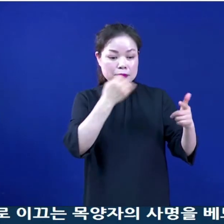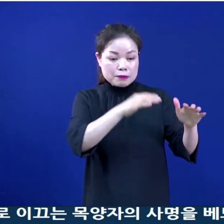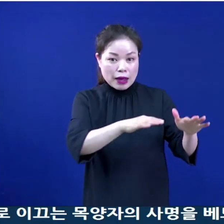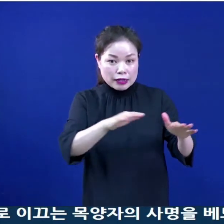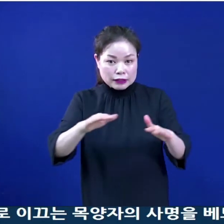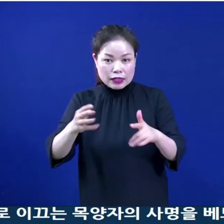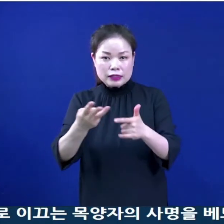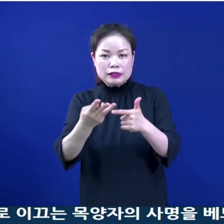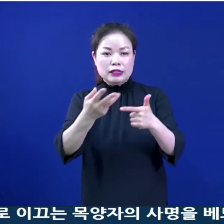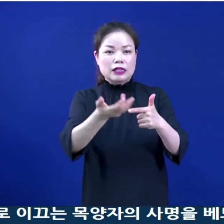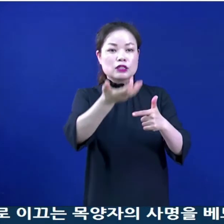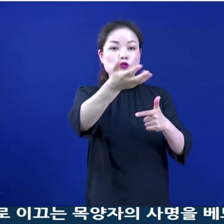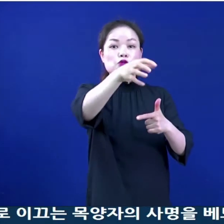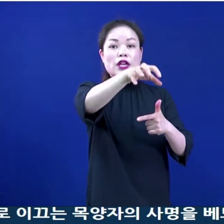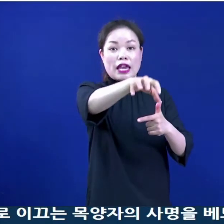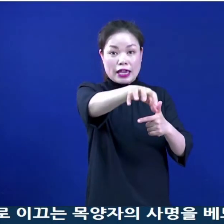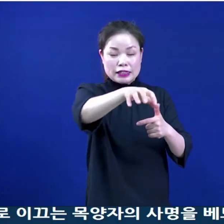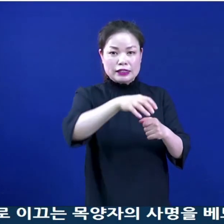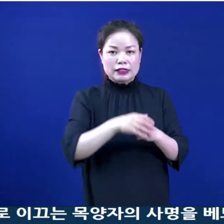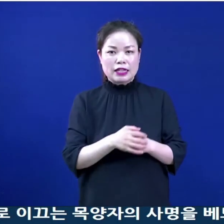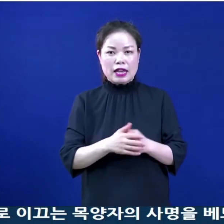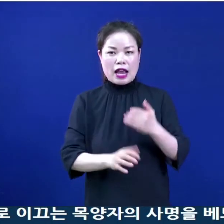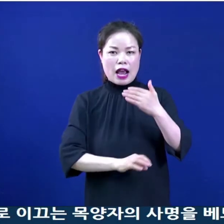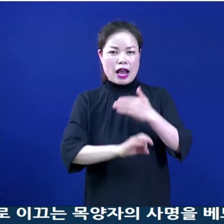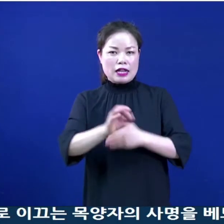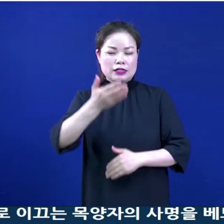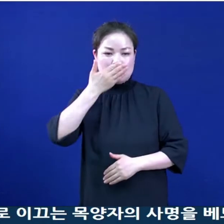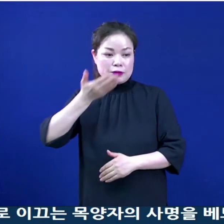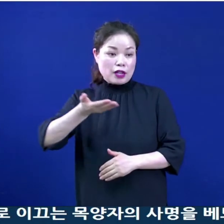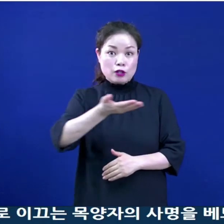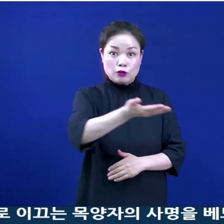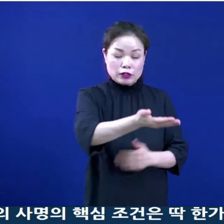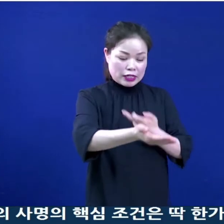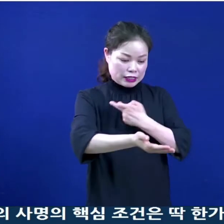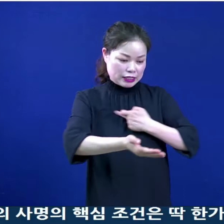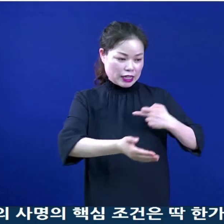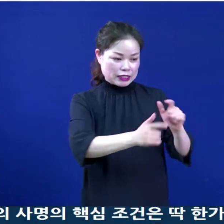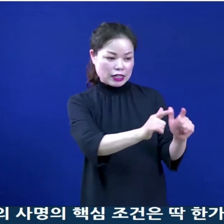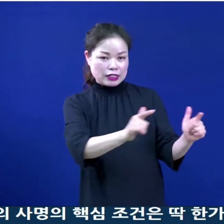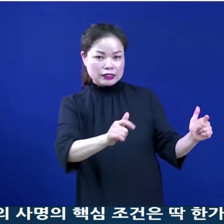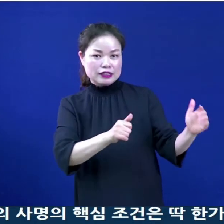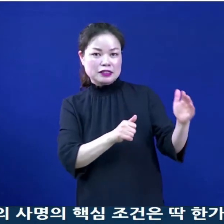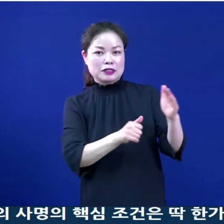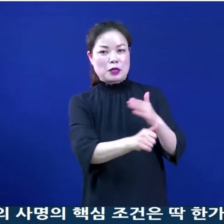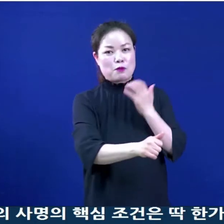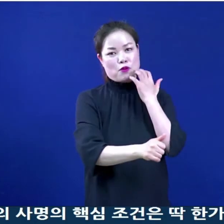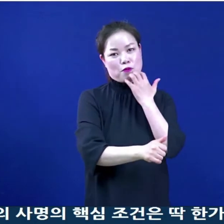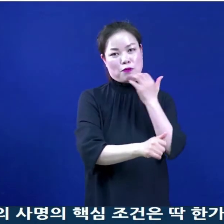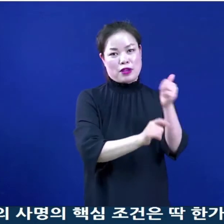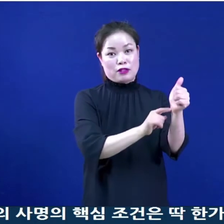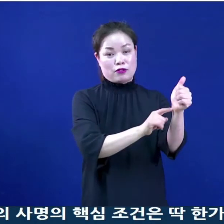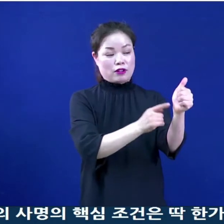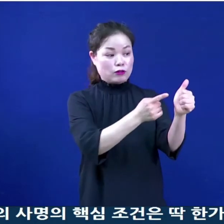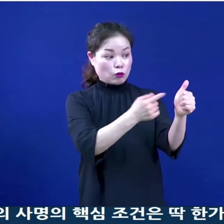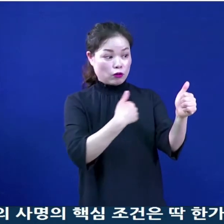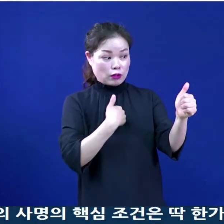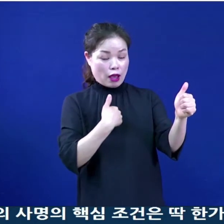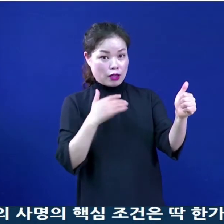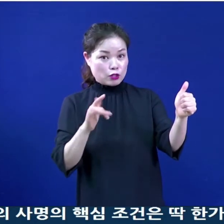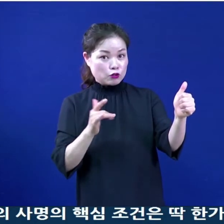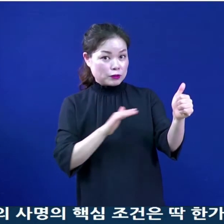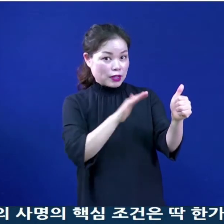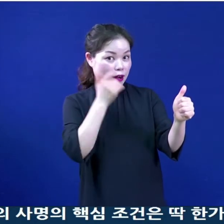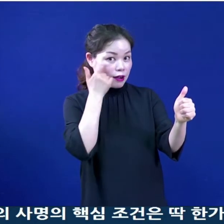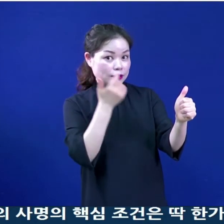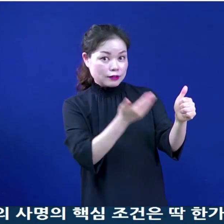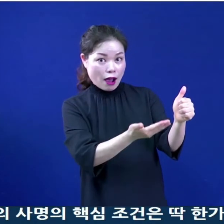디베랴 바닷가에서 예수님께서 아침 식사를 제공하시고 제자에게, 그중 대표로 베드로에게 네가 나를 사랑하느냐라고 하신